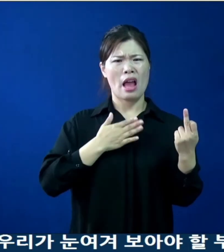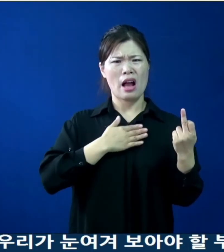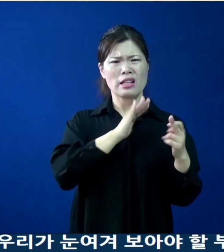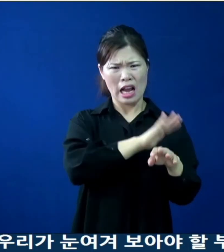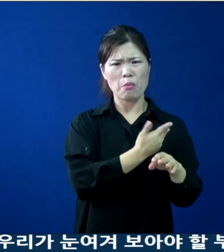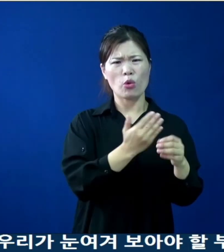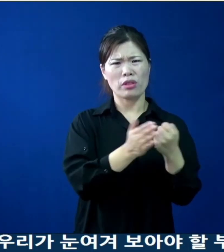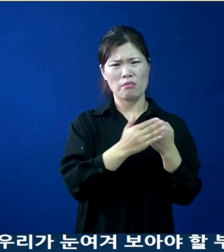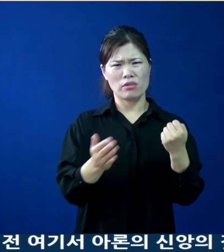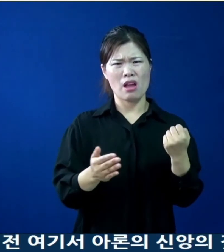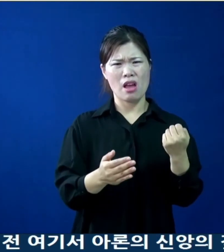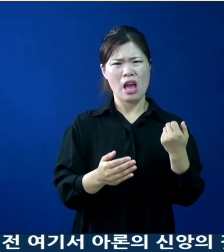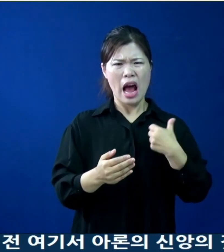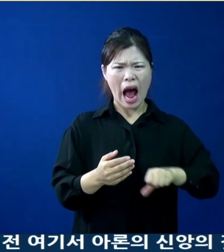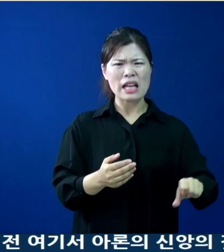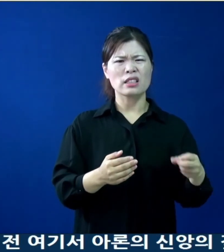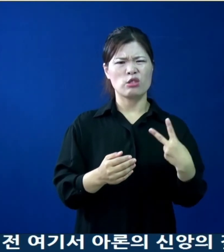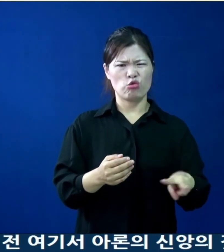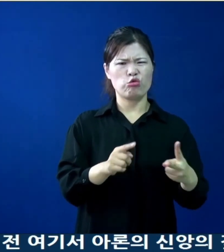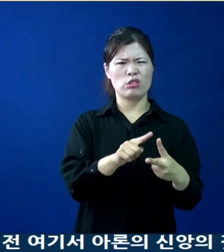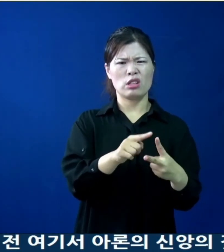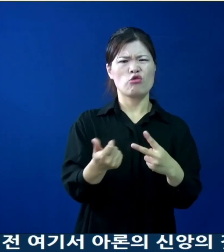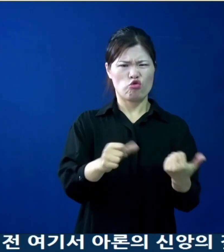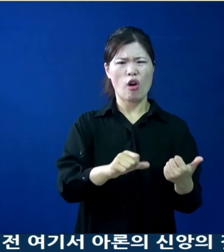아이들이 죽었구나, 내가 아이들을 잘못